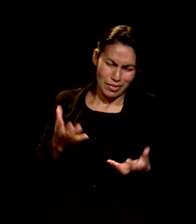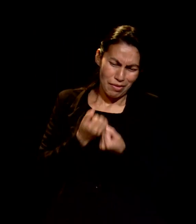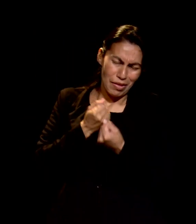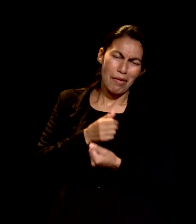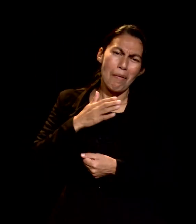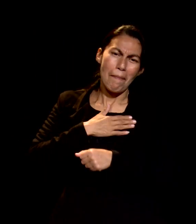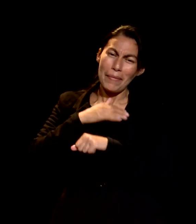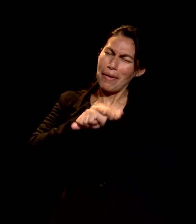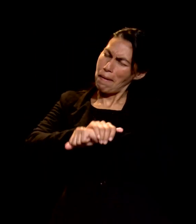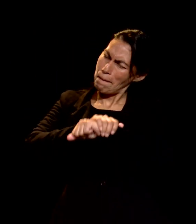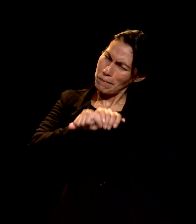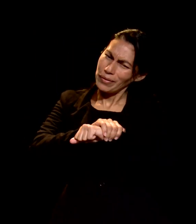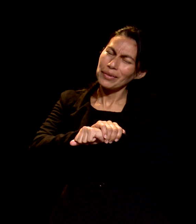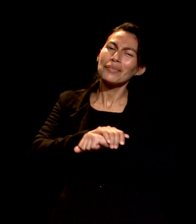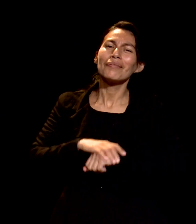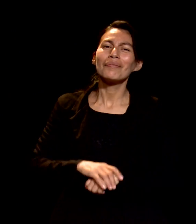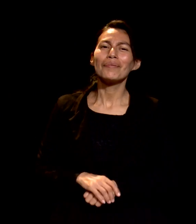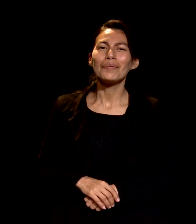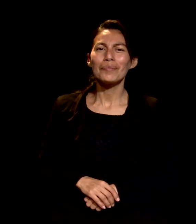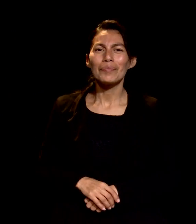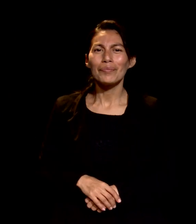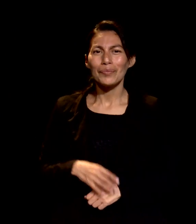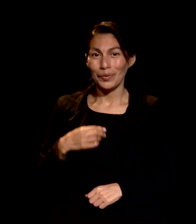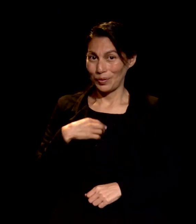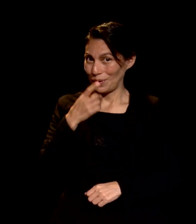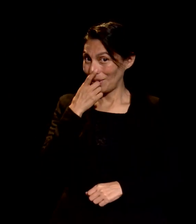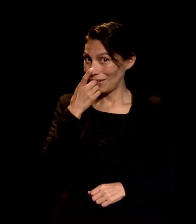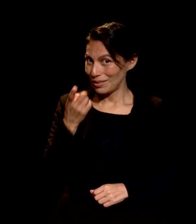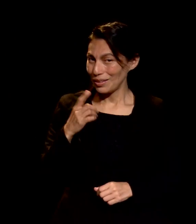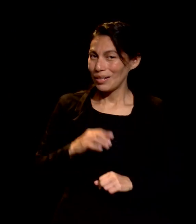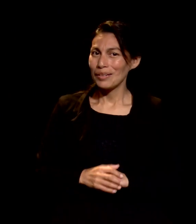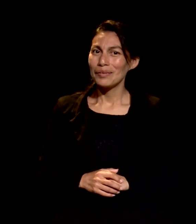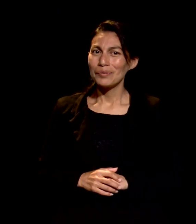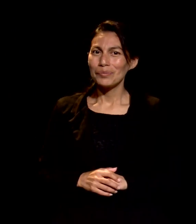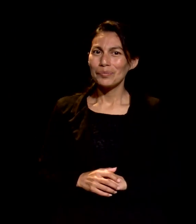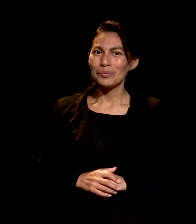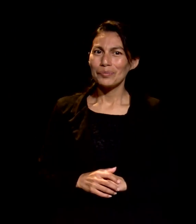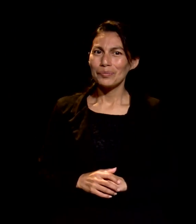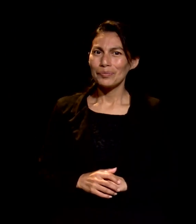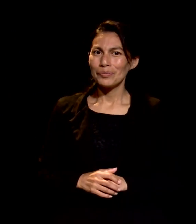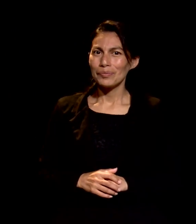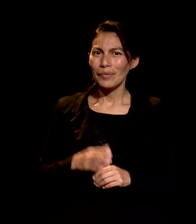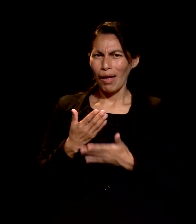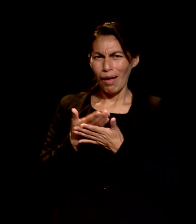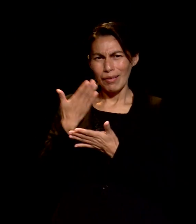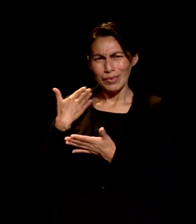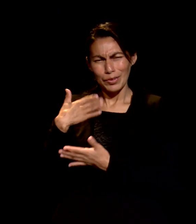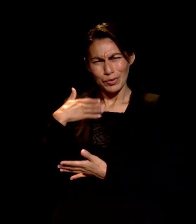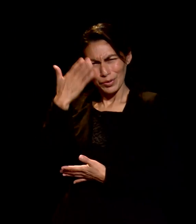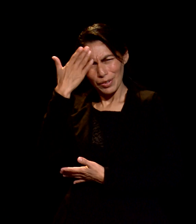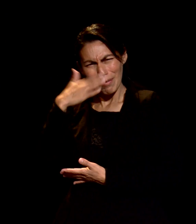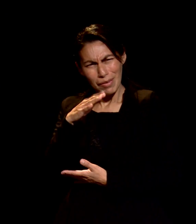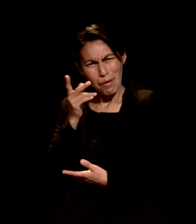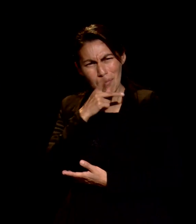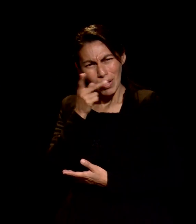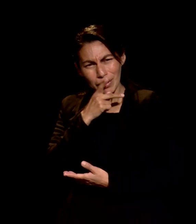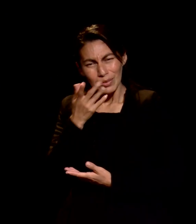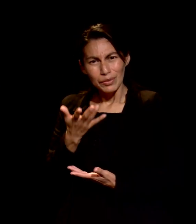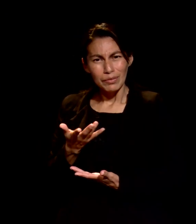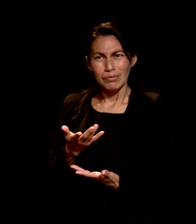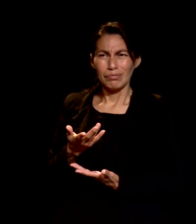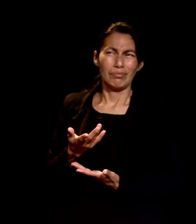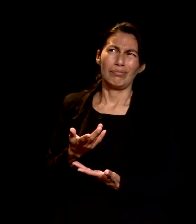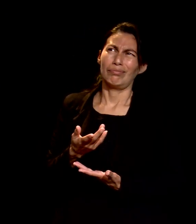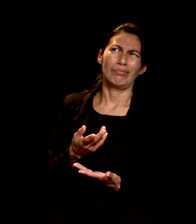mi salvador y mi amigo entonces yo le decía y cuando me enteré que él era pastor